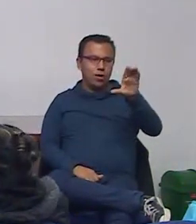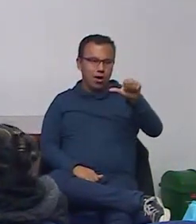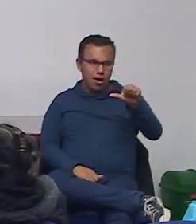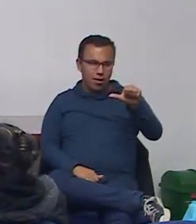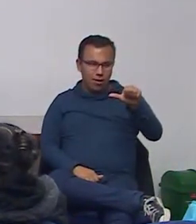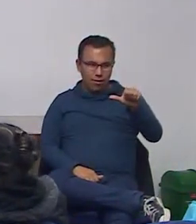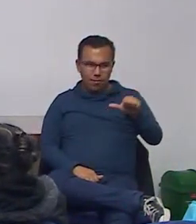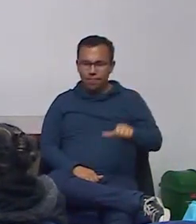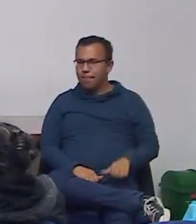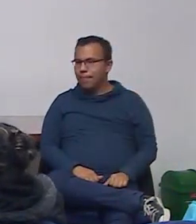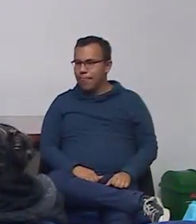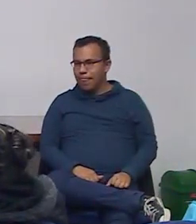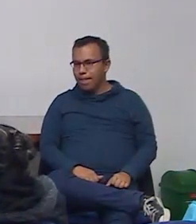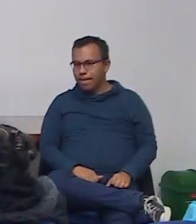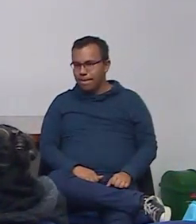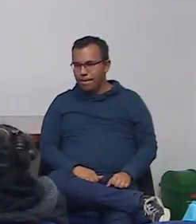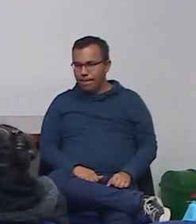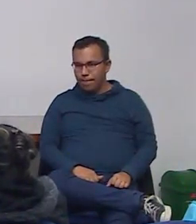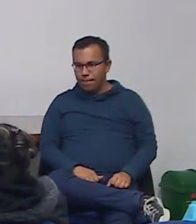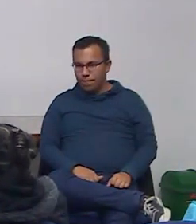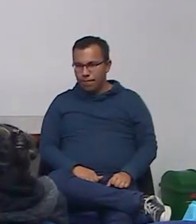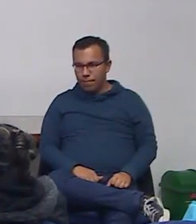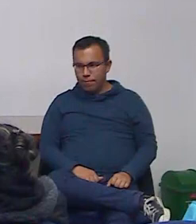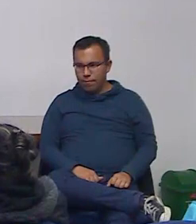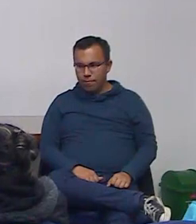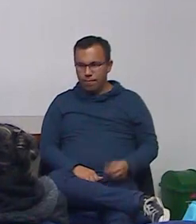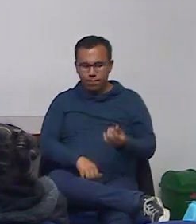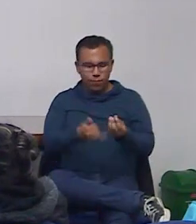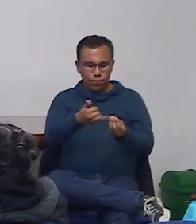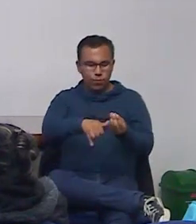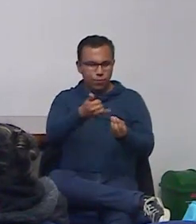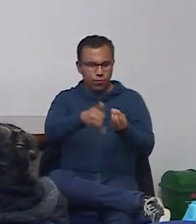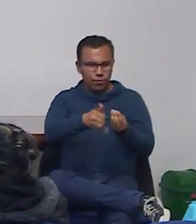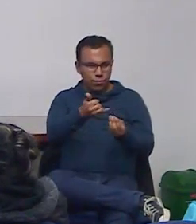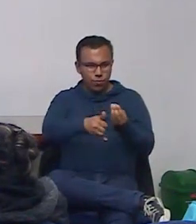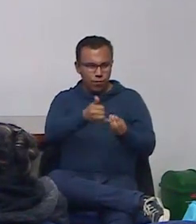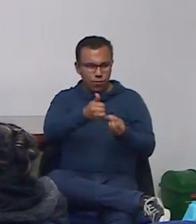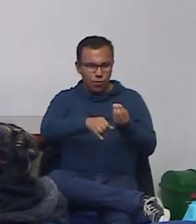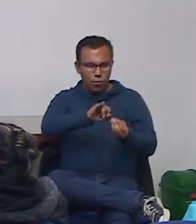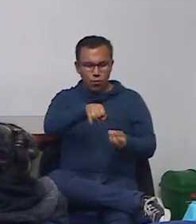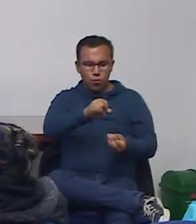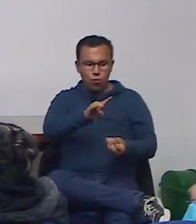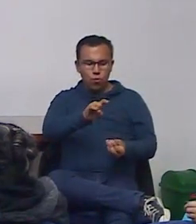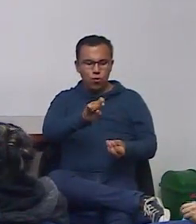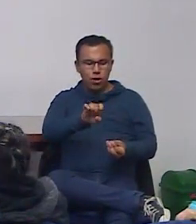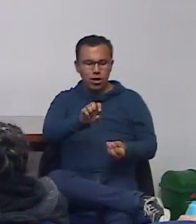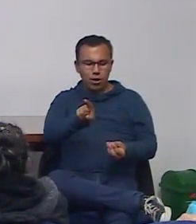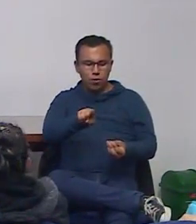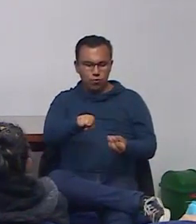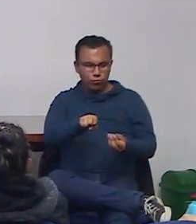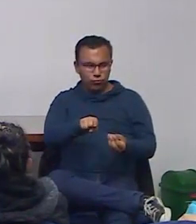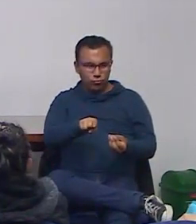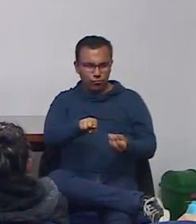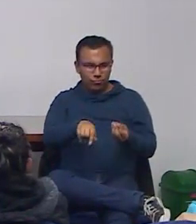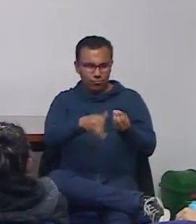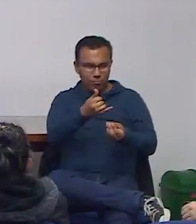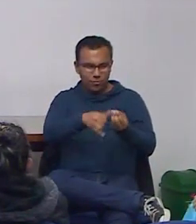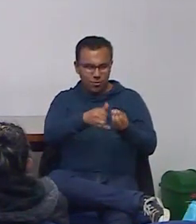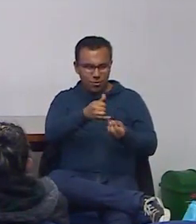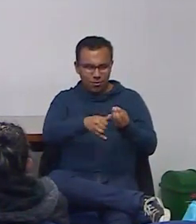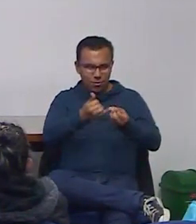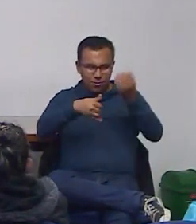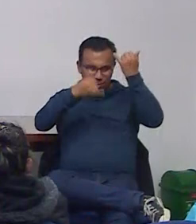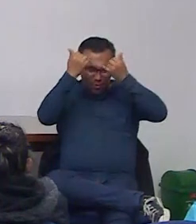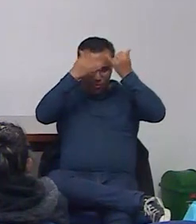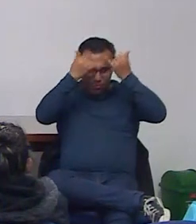vive tu escuela el programa de apoyo sociolaboral apoyo sociolaboral es un programa en el cual brindamos acompañamiento